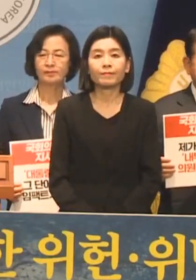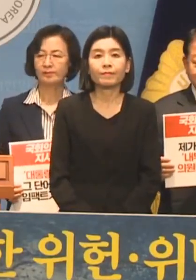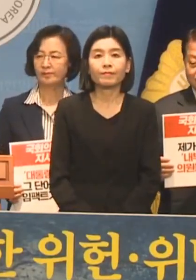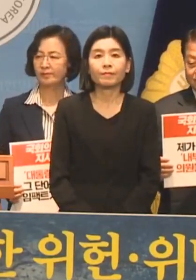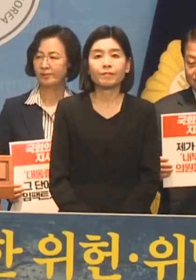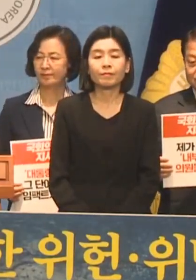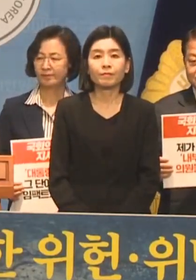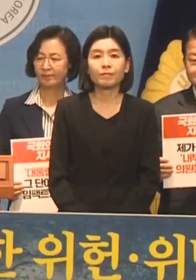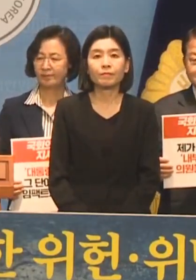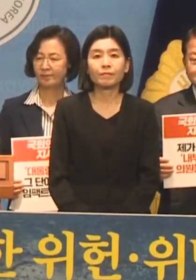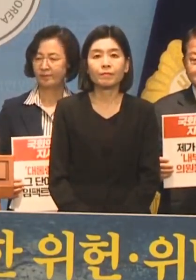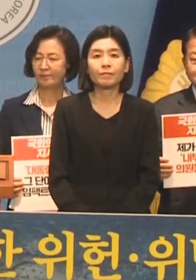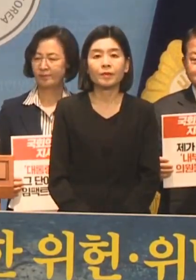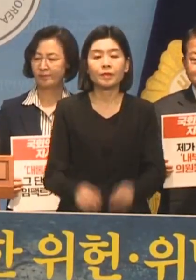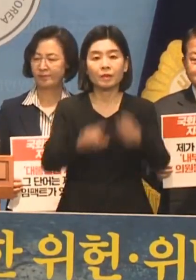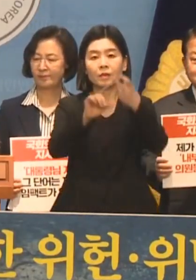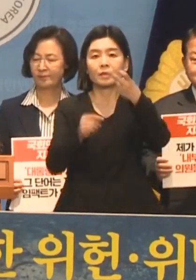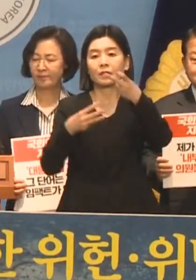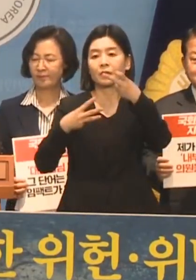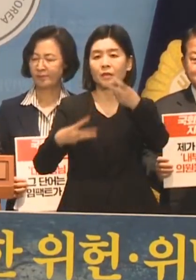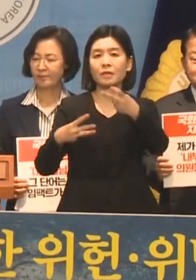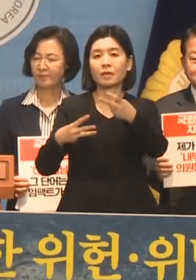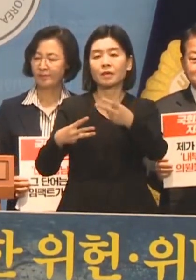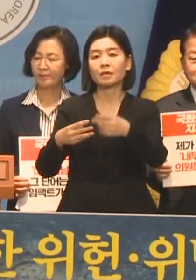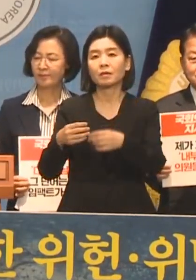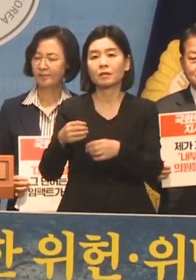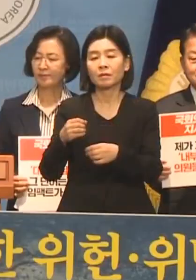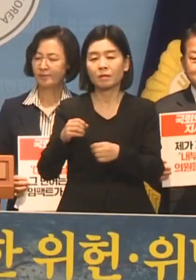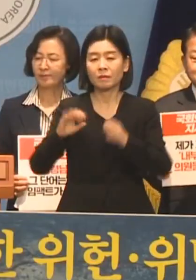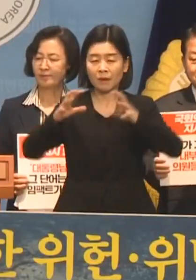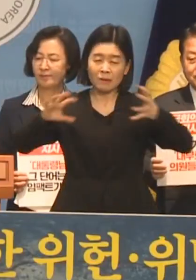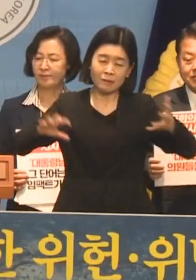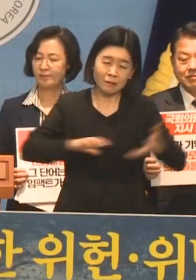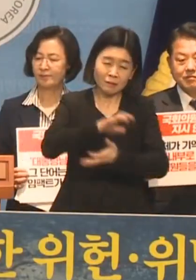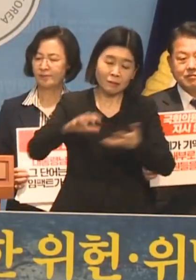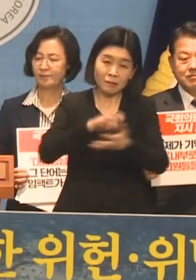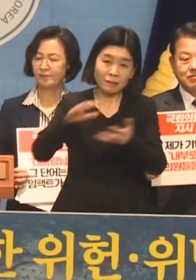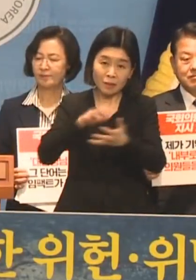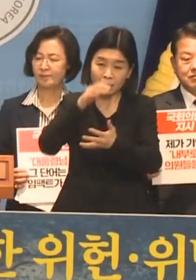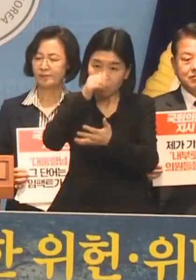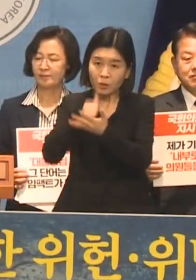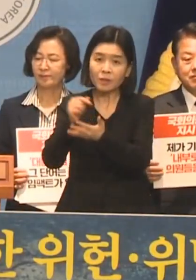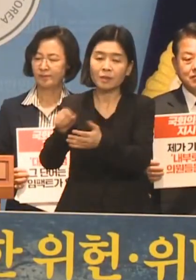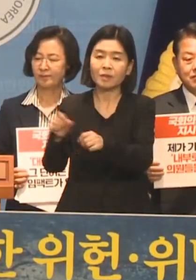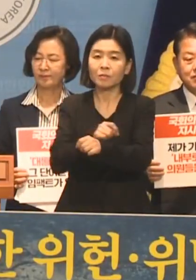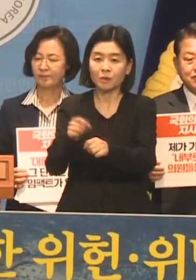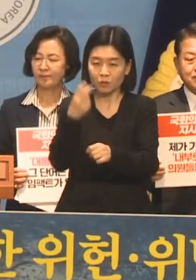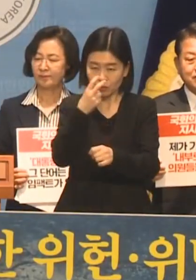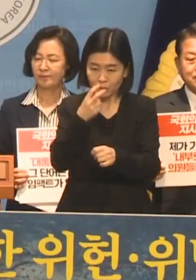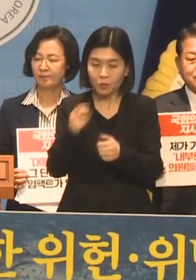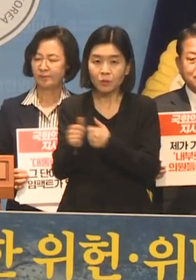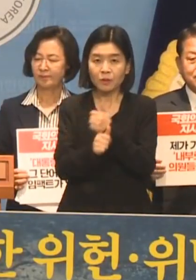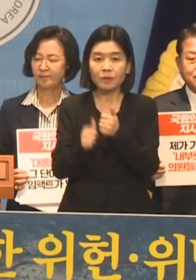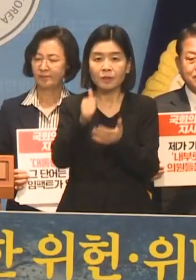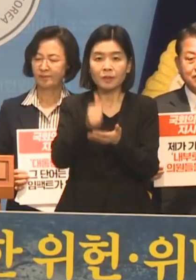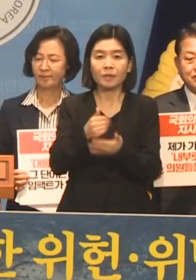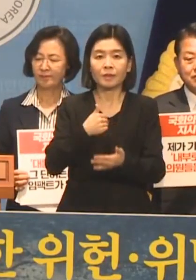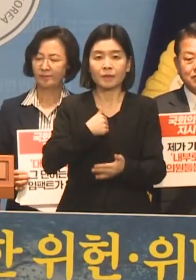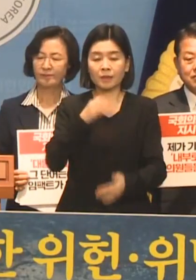네, 12.3 내란 국조 윤석열 정부의 내란 국조 특위위원장